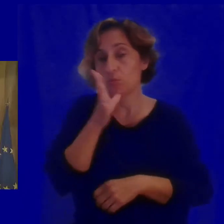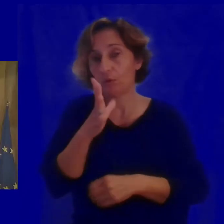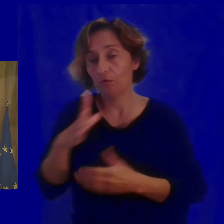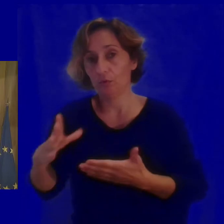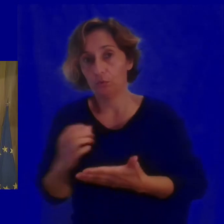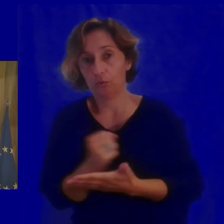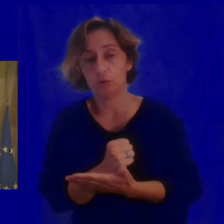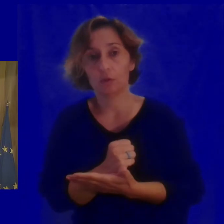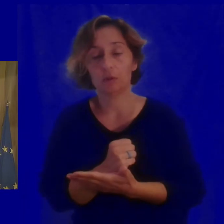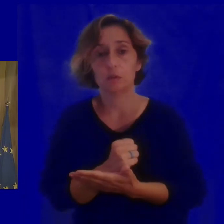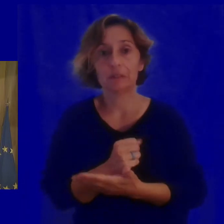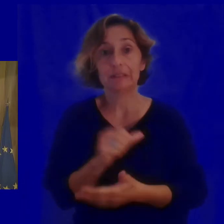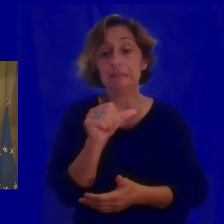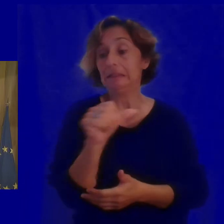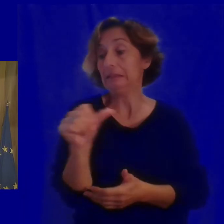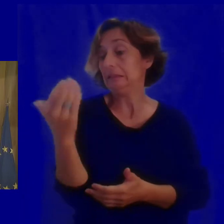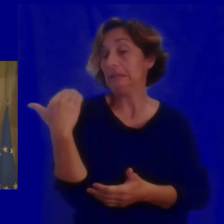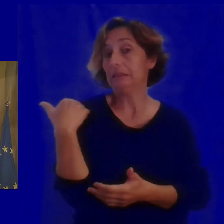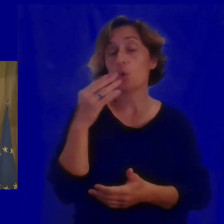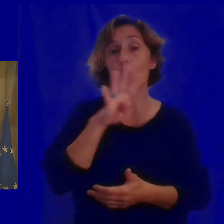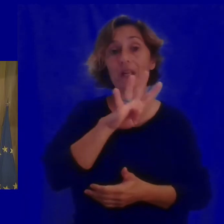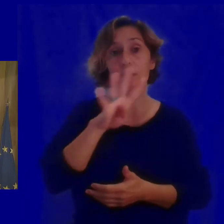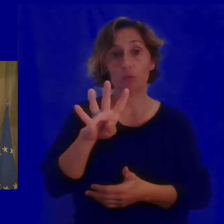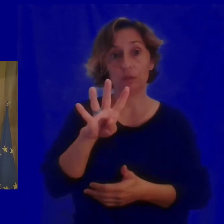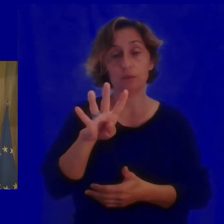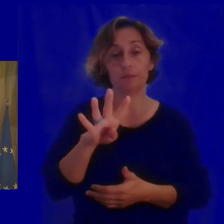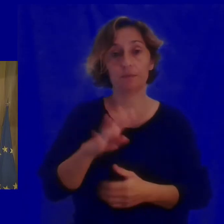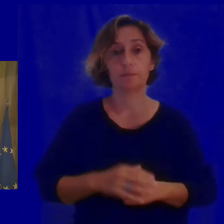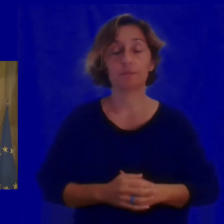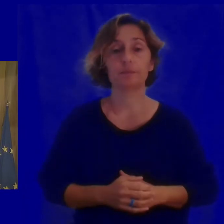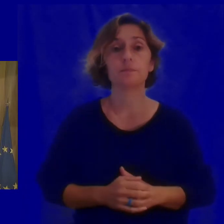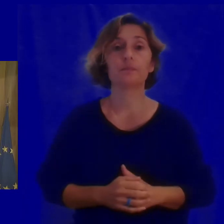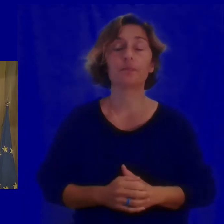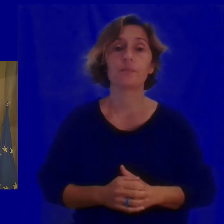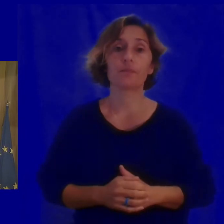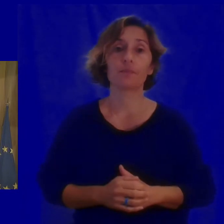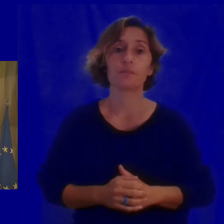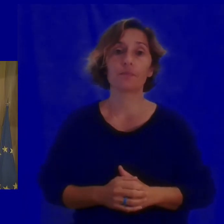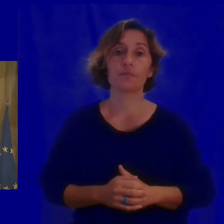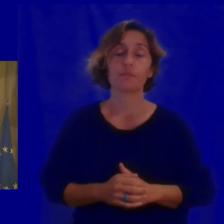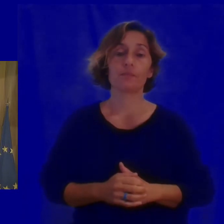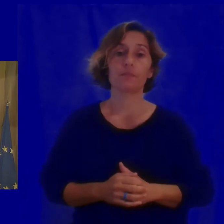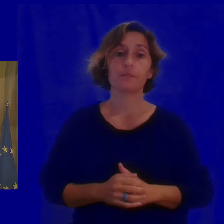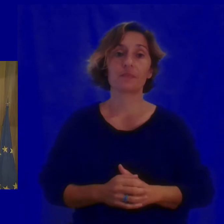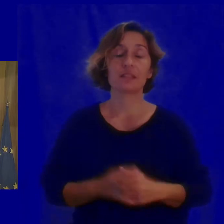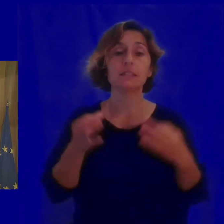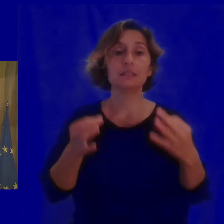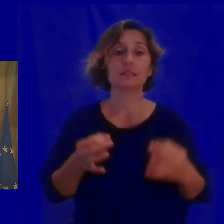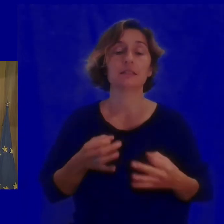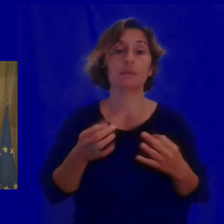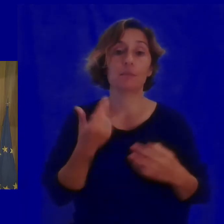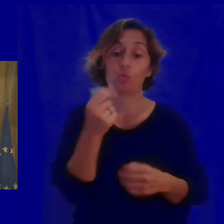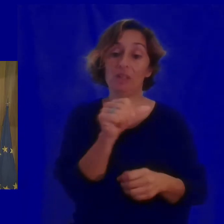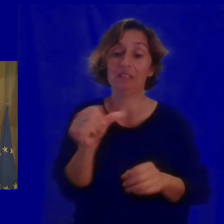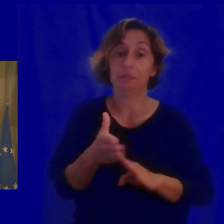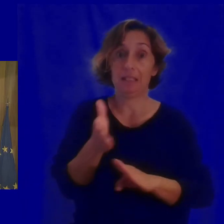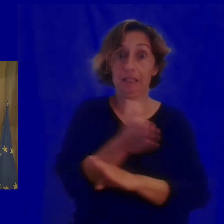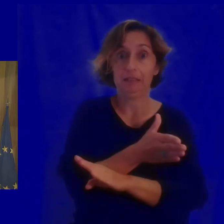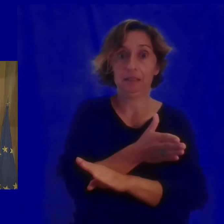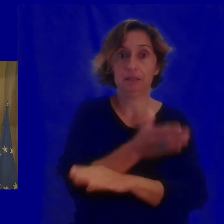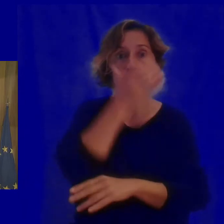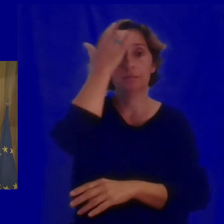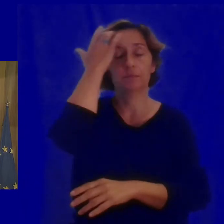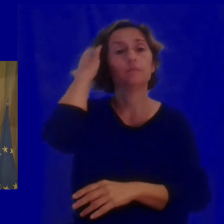estos son datos de la semana 44, porque siempre digamos que se hacen con una semana anterior. Vemos que